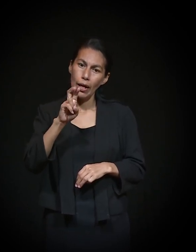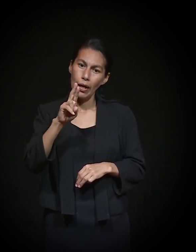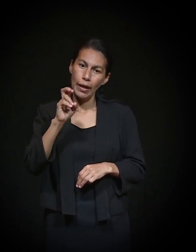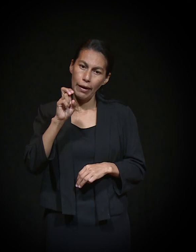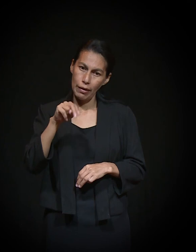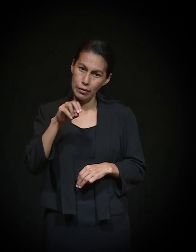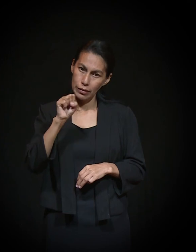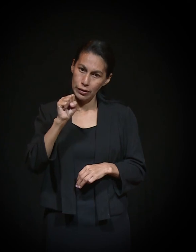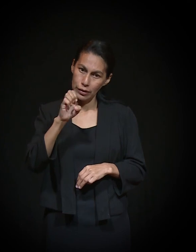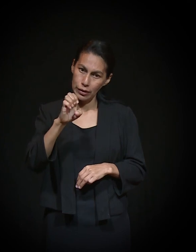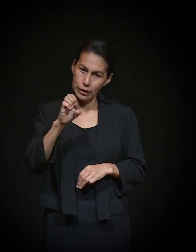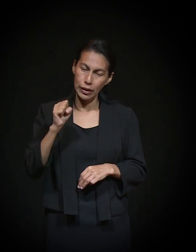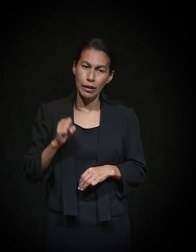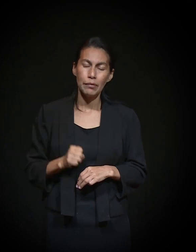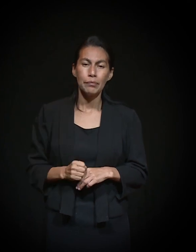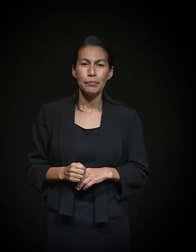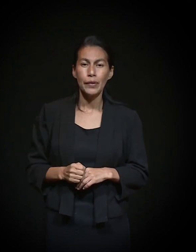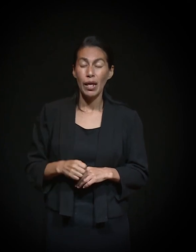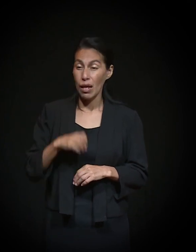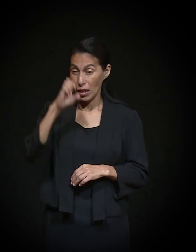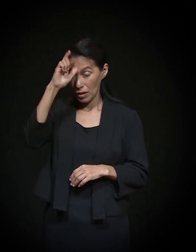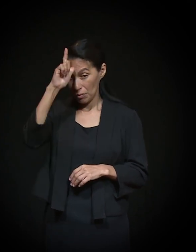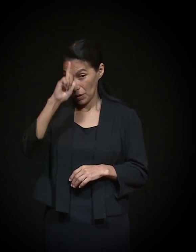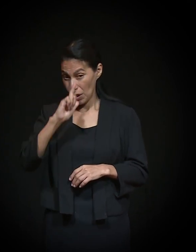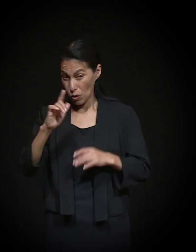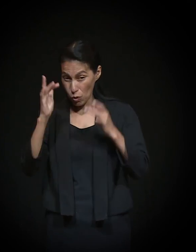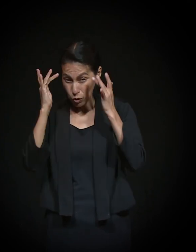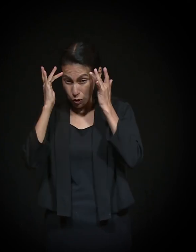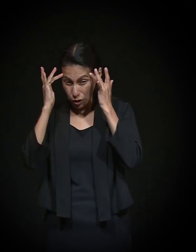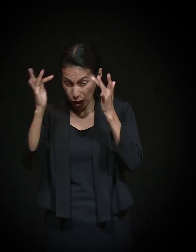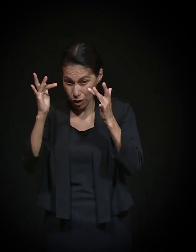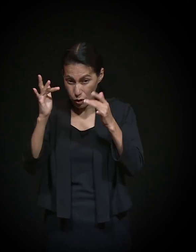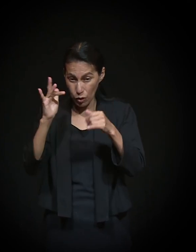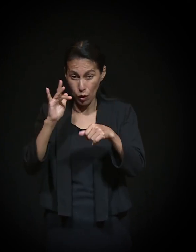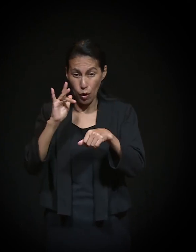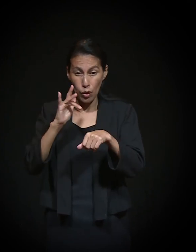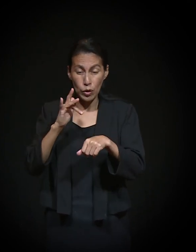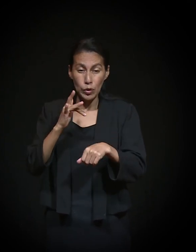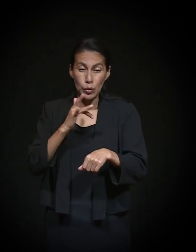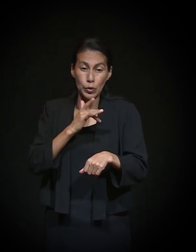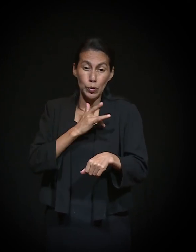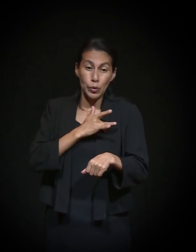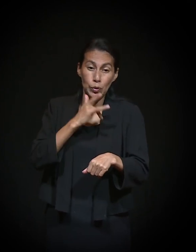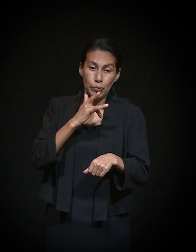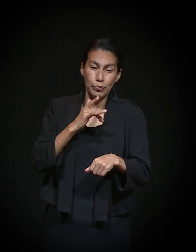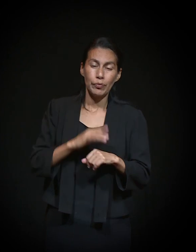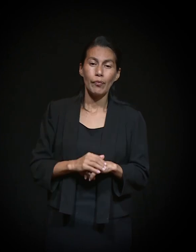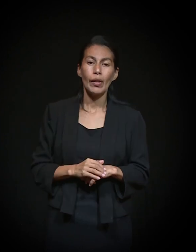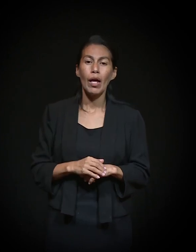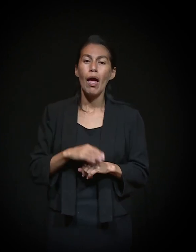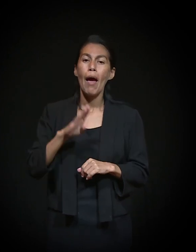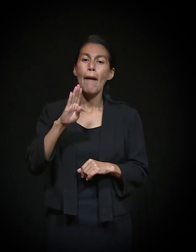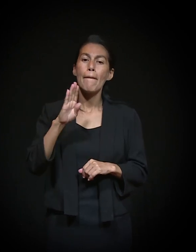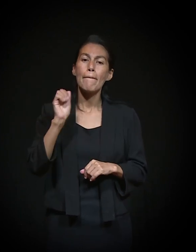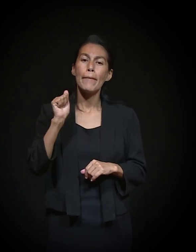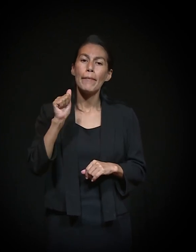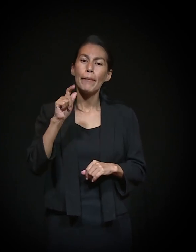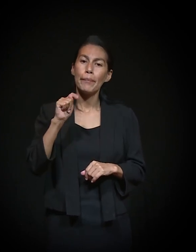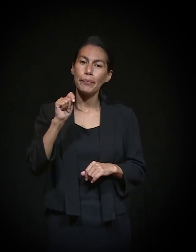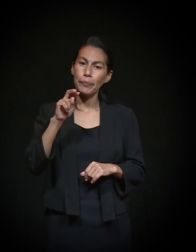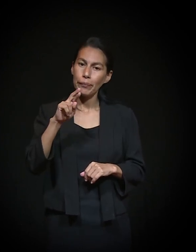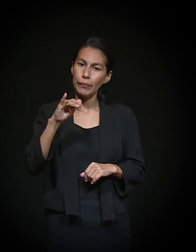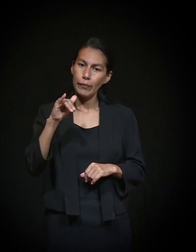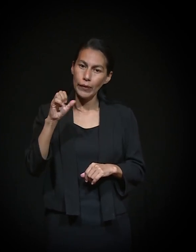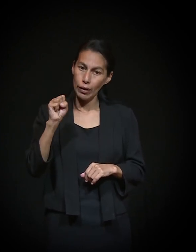el Espíritu Santo no deje de insistir y tocar el corazón desde tres días.